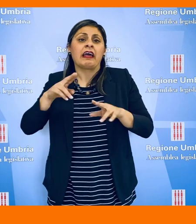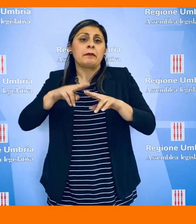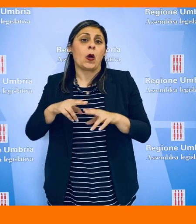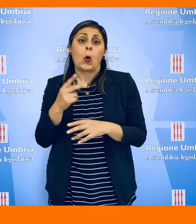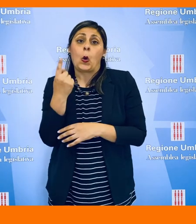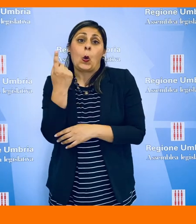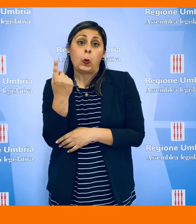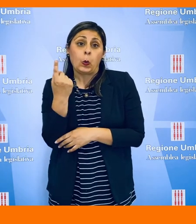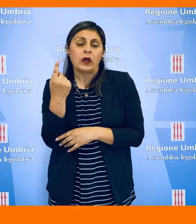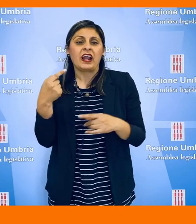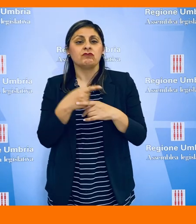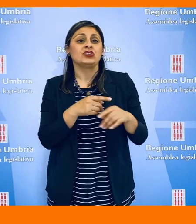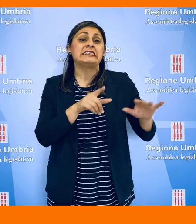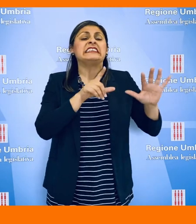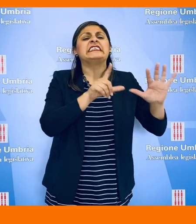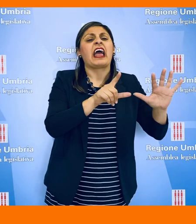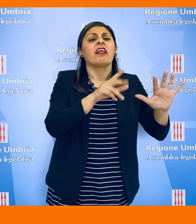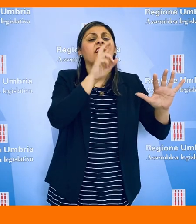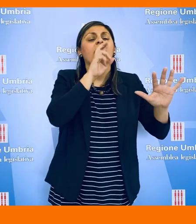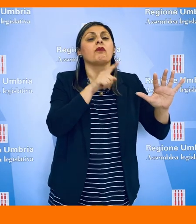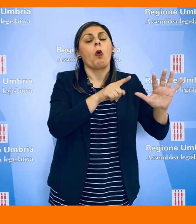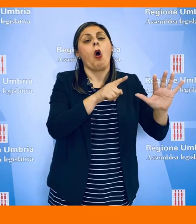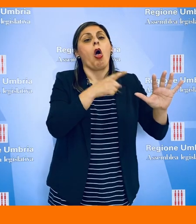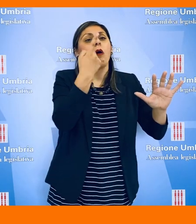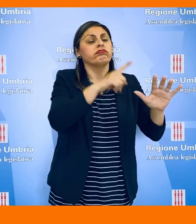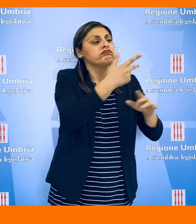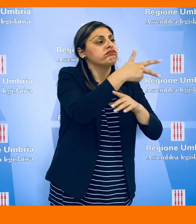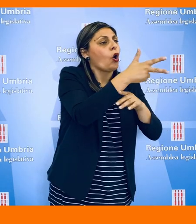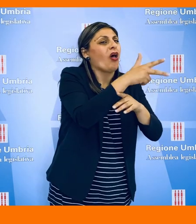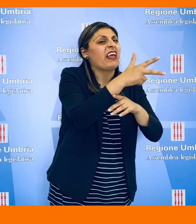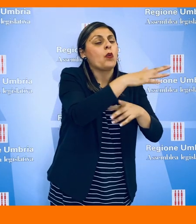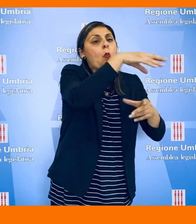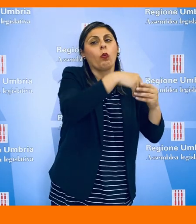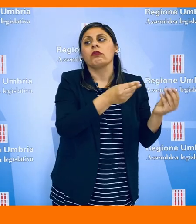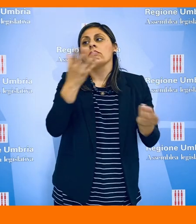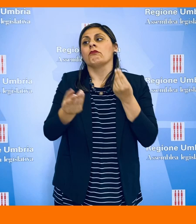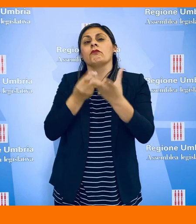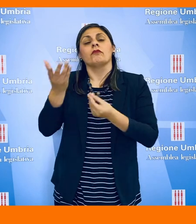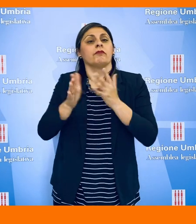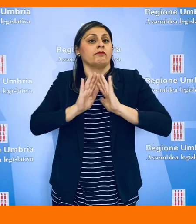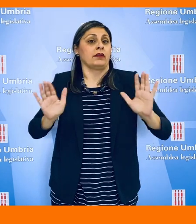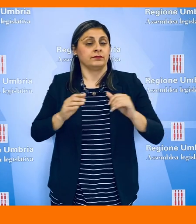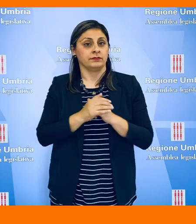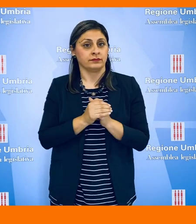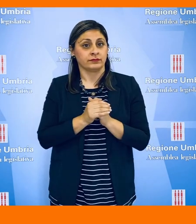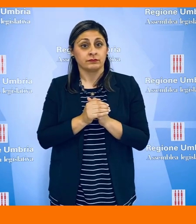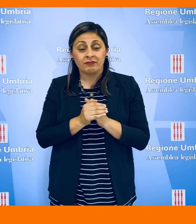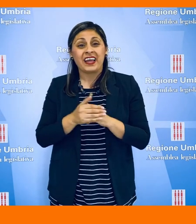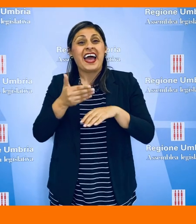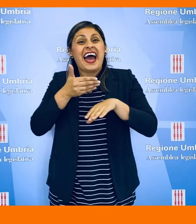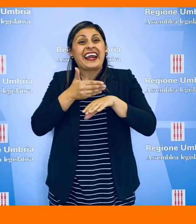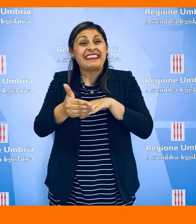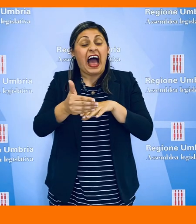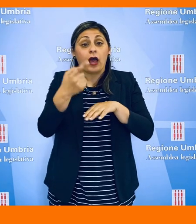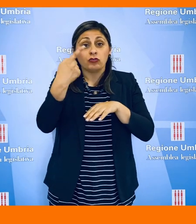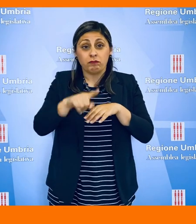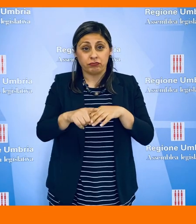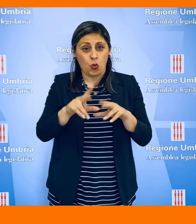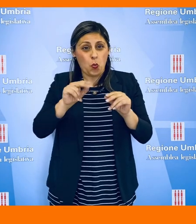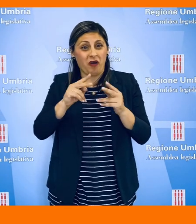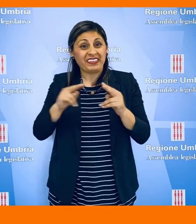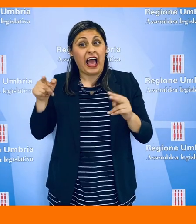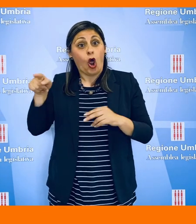restarne attive soltanto una, mentre altre 7 avrebbero il ruolo di fornitori di contenuti. Il ritardo nella procedura di passaggio alla